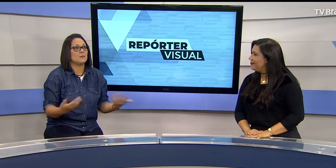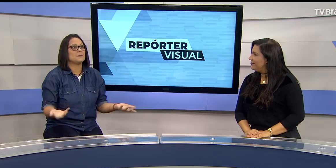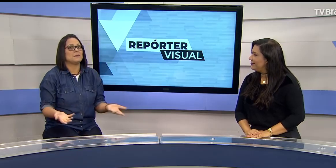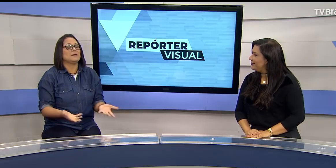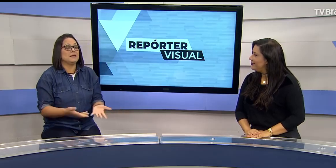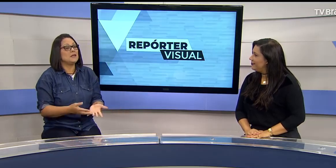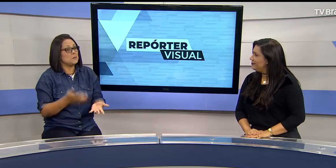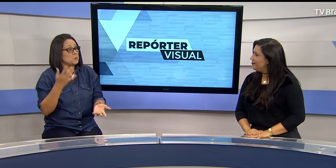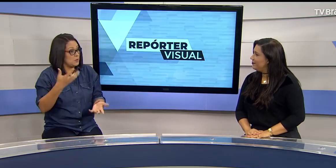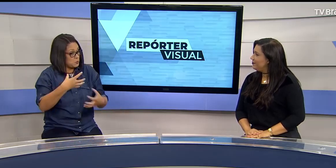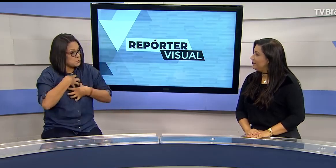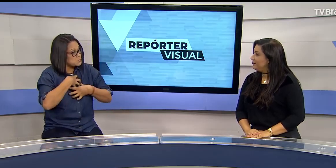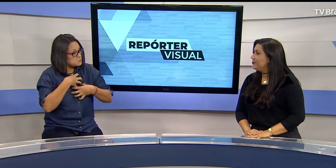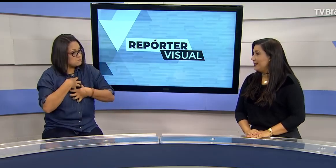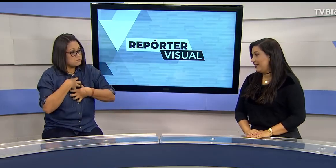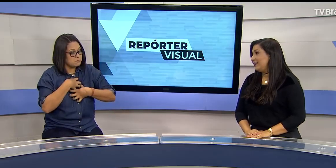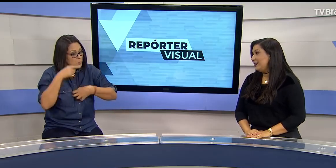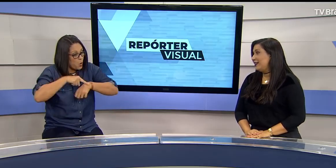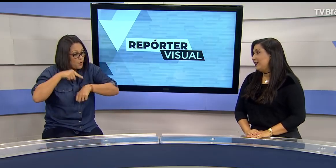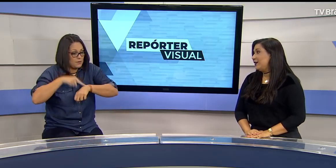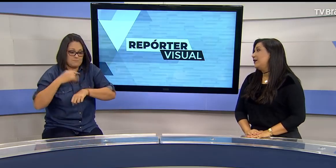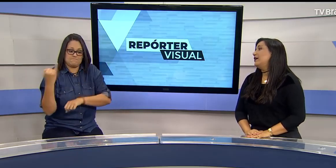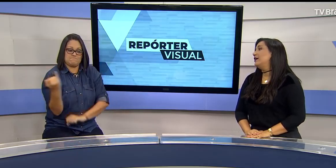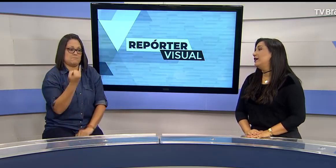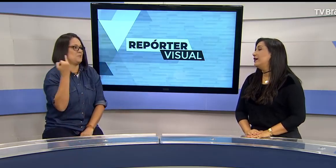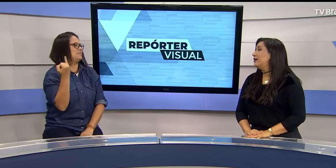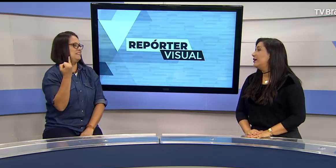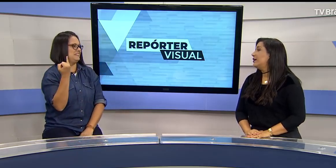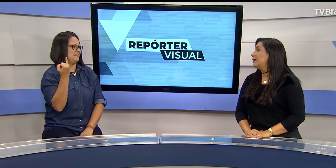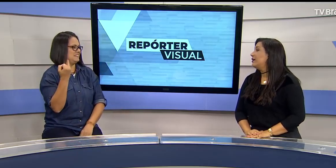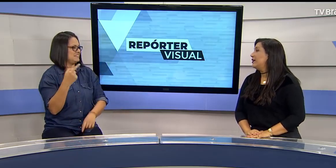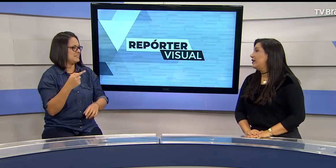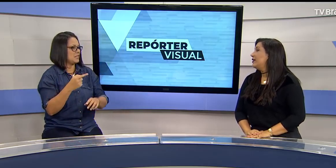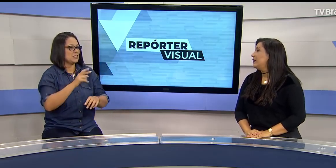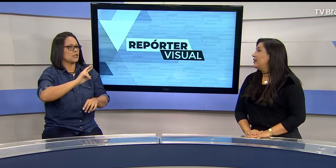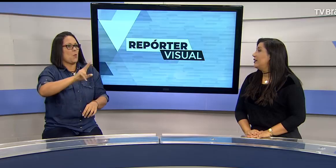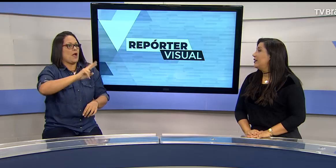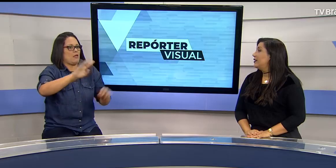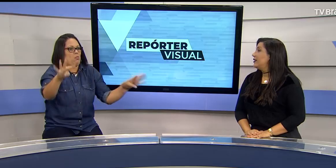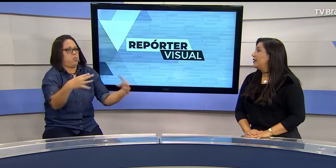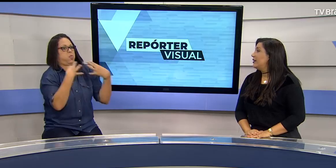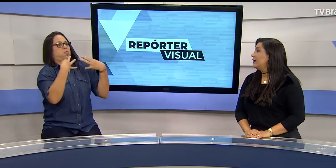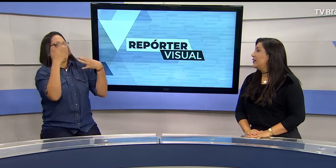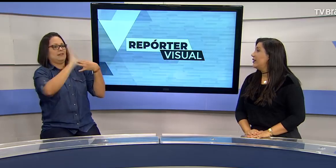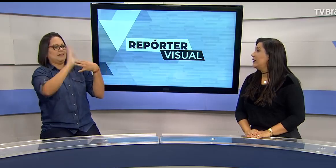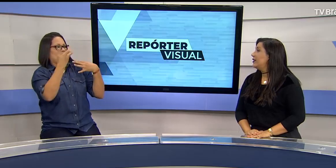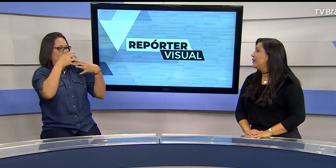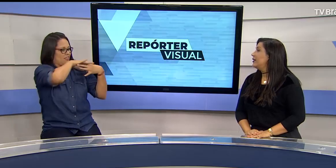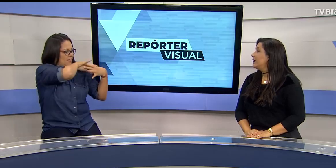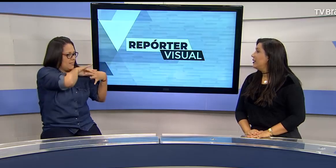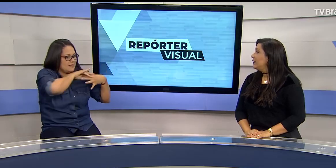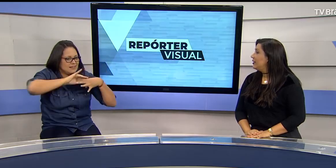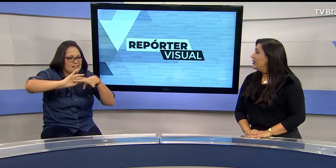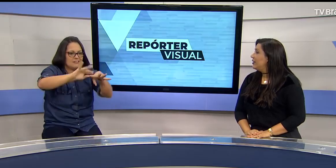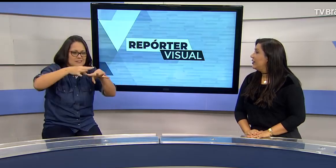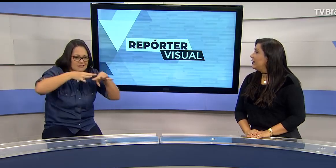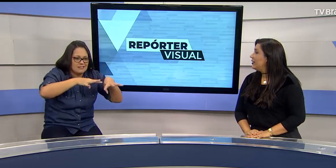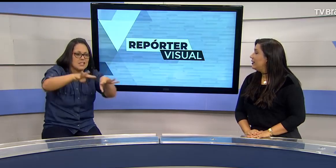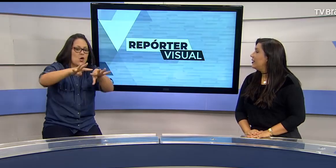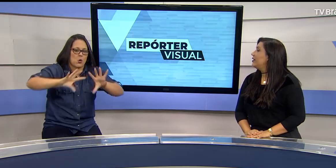Bom, eu já tinha noção da importância deste momento e o meu intuito nunca foi atrair qualquer visibilidade para mim, mas